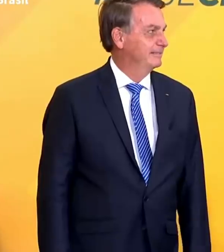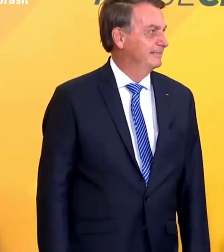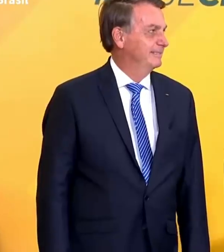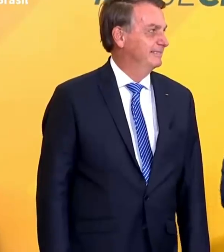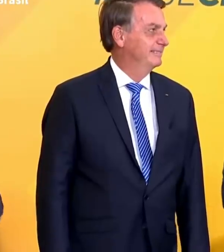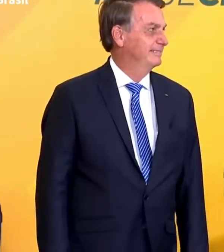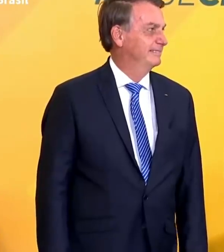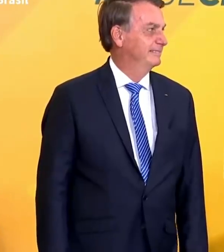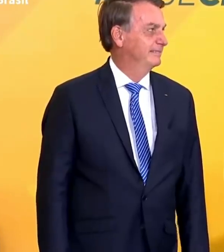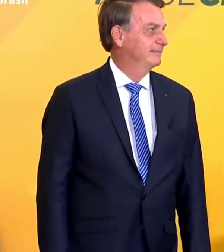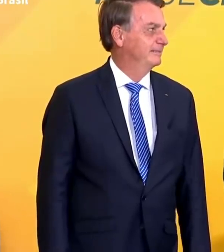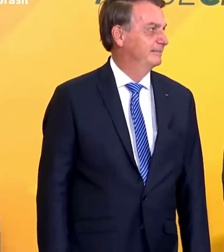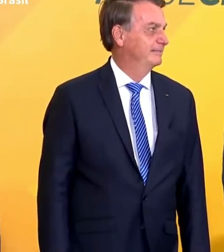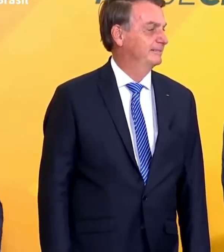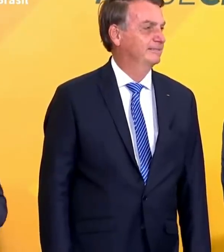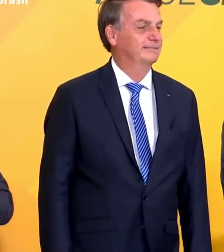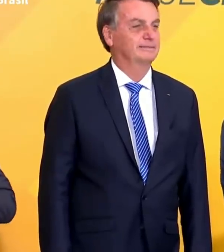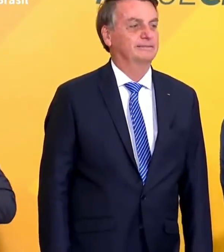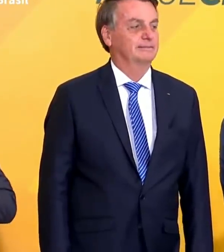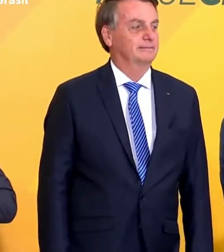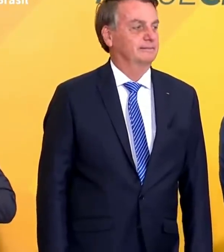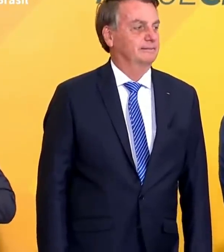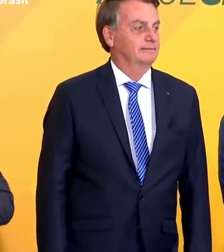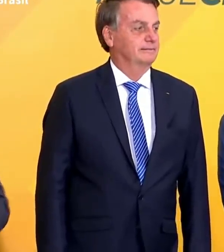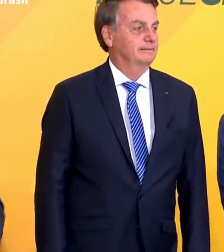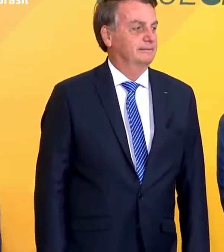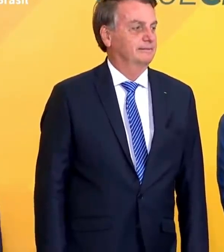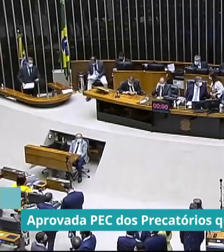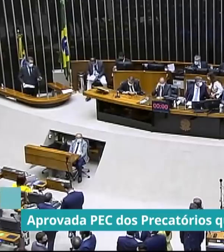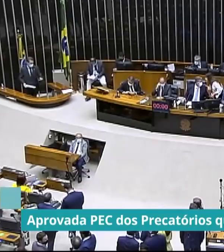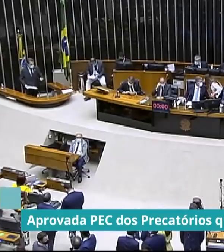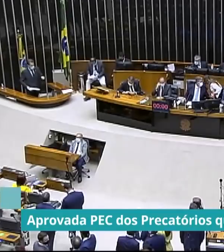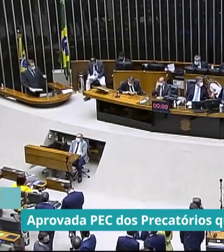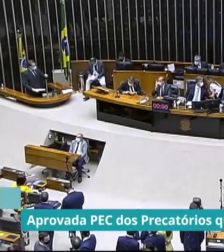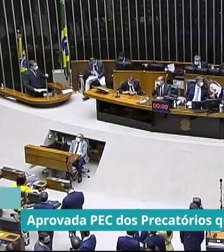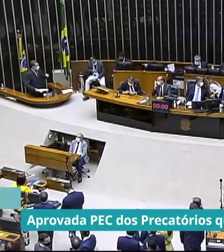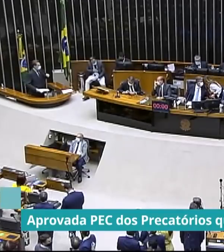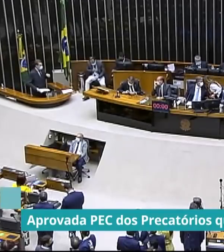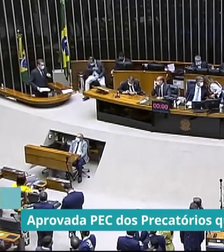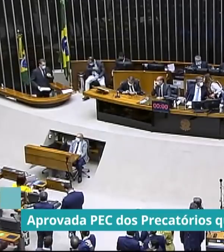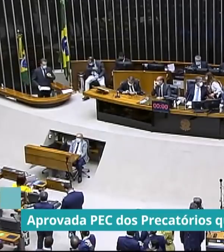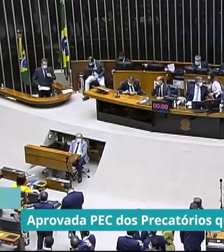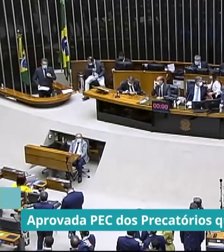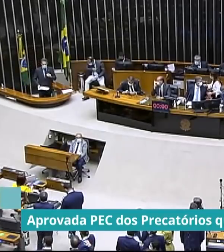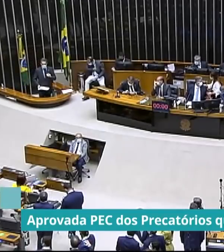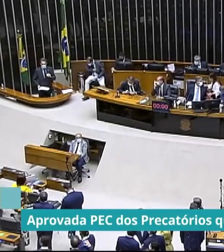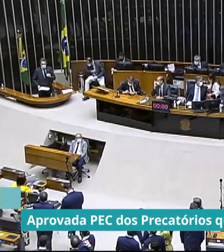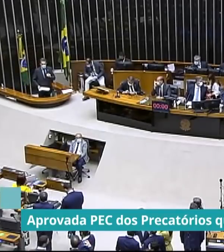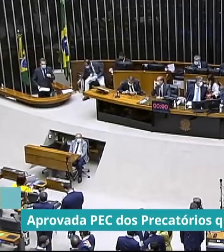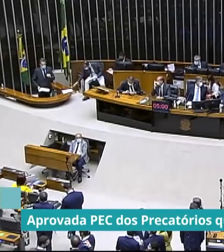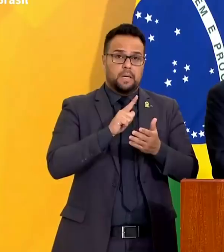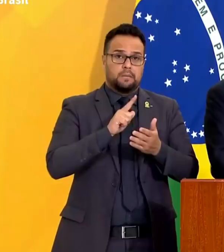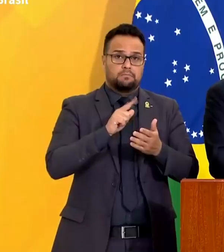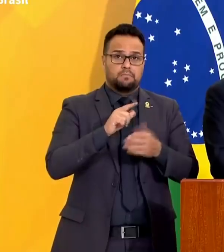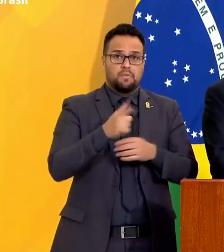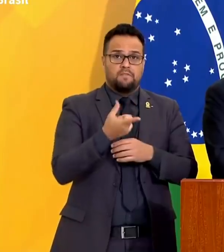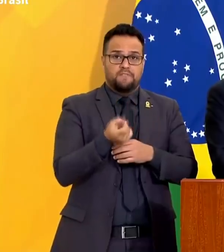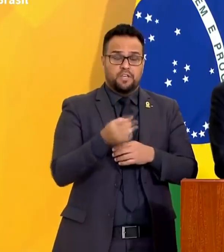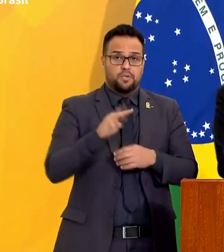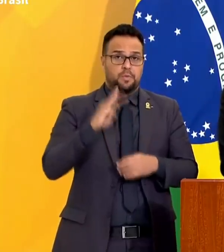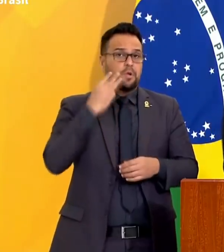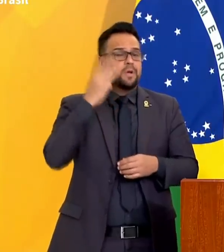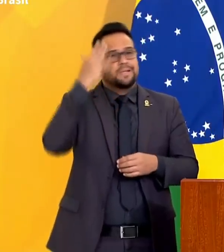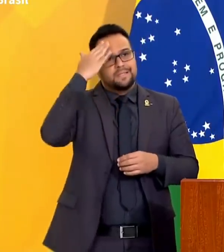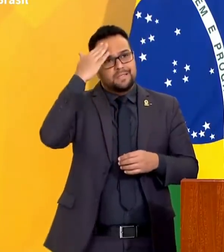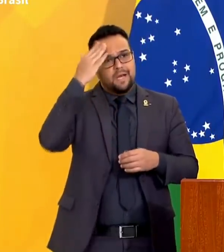Cristina na conversa bolsonaro pedir os empresários apoio para aprovar a PEC dos precatórios está em tramitação no Congresso uma